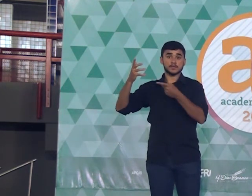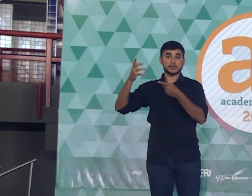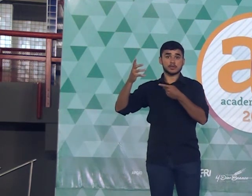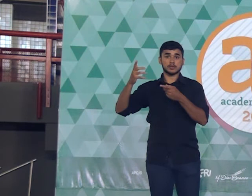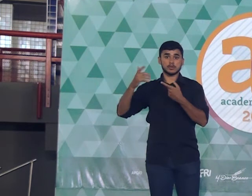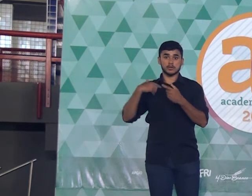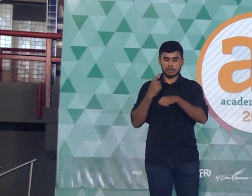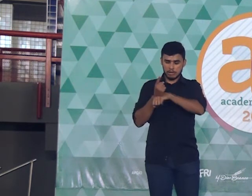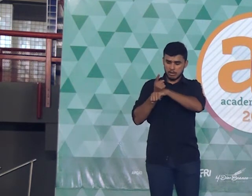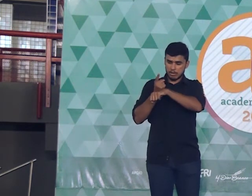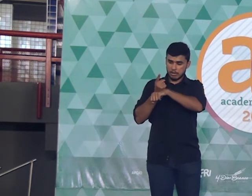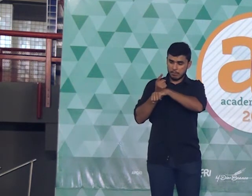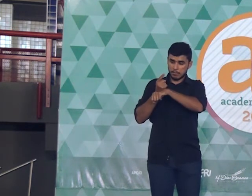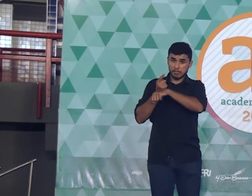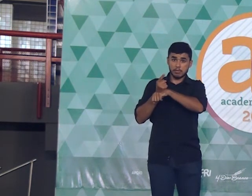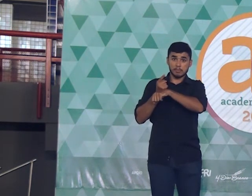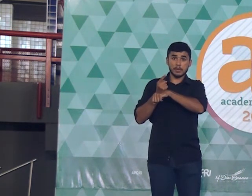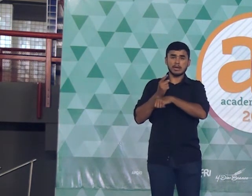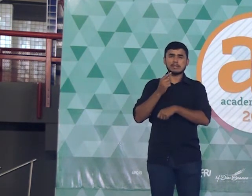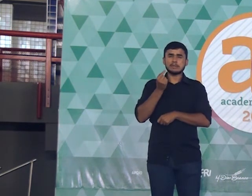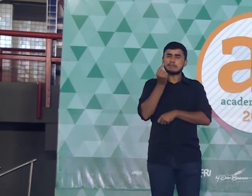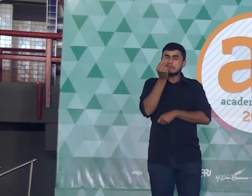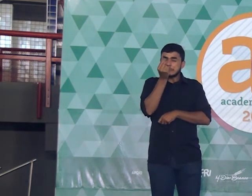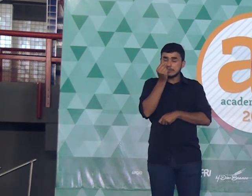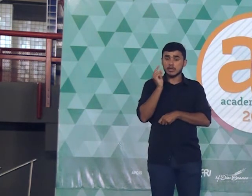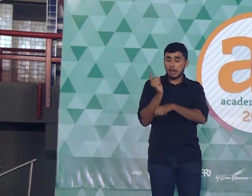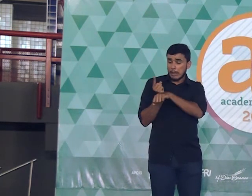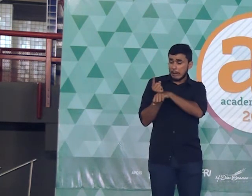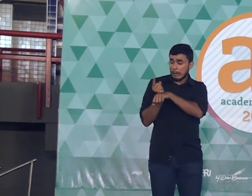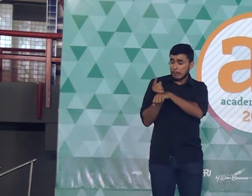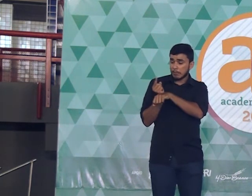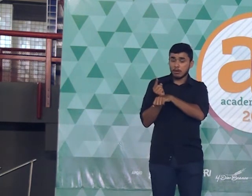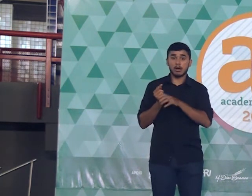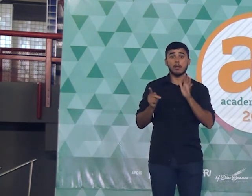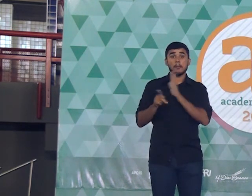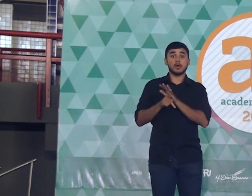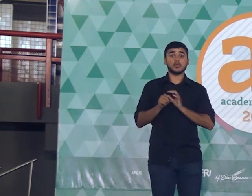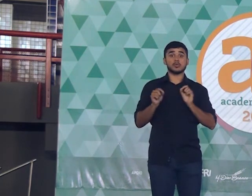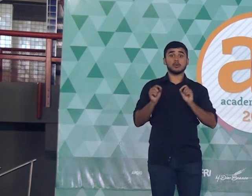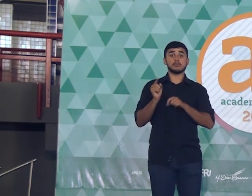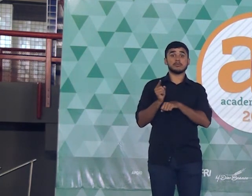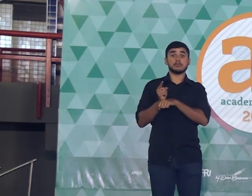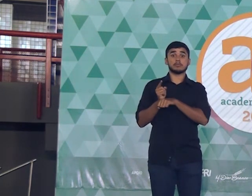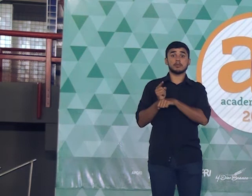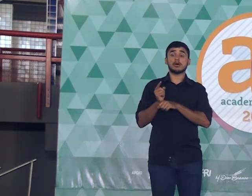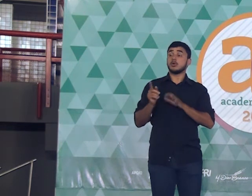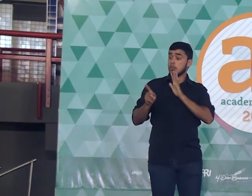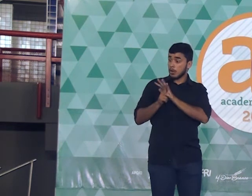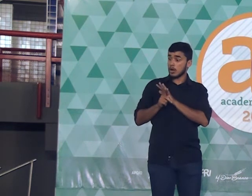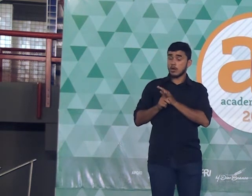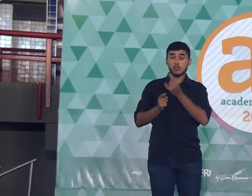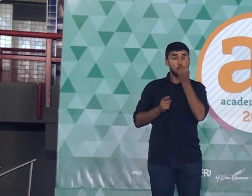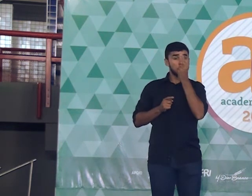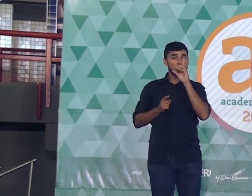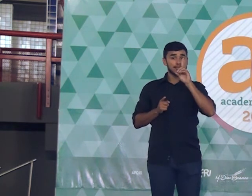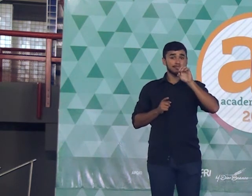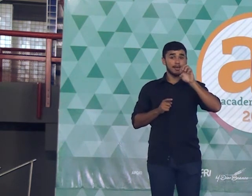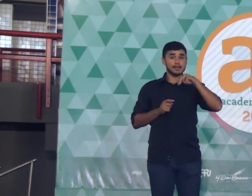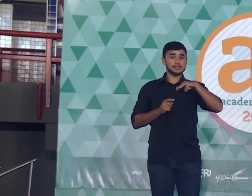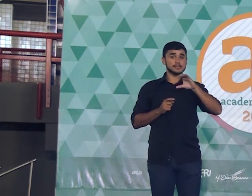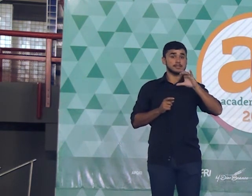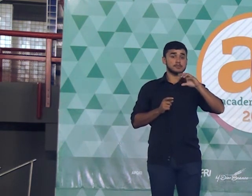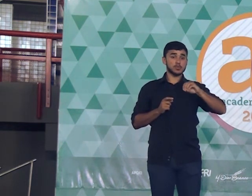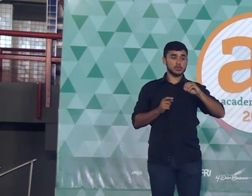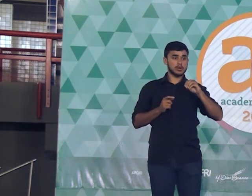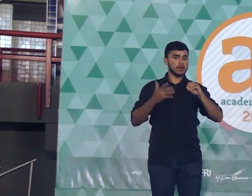de que 1/10 de segundo para não te dar esse tempo de interpretação. Esse 1/10 de segundo é o que a gente chama de tempo de